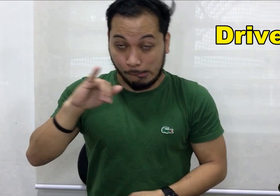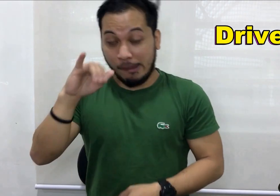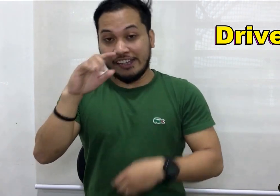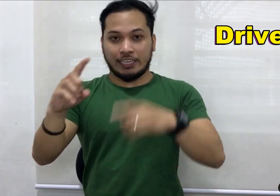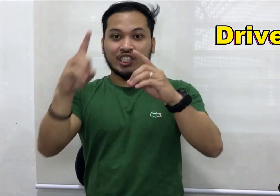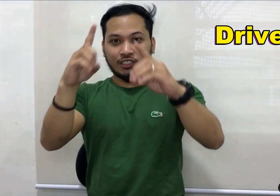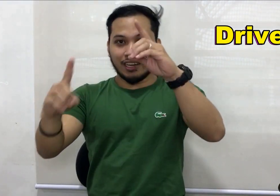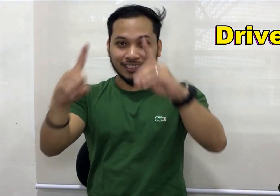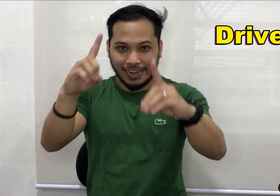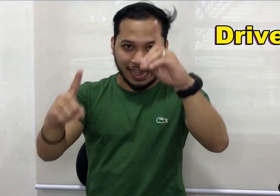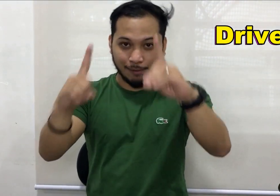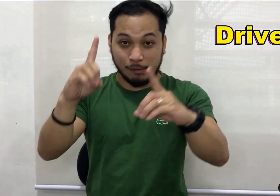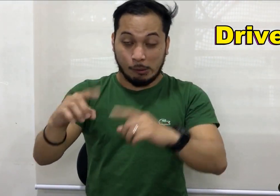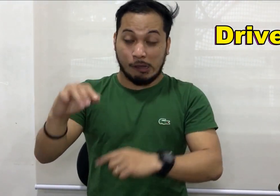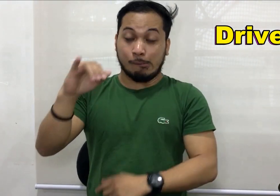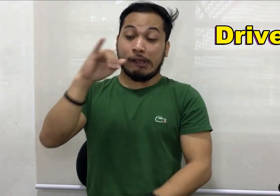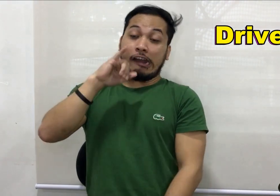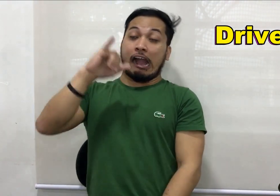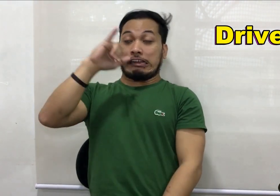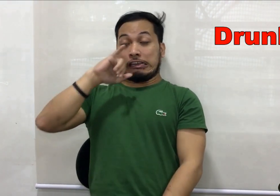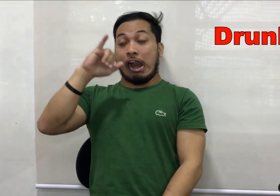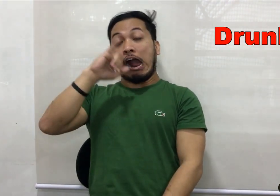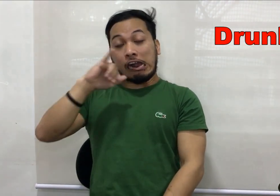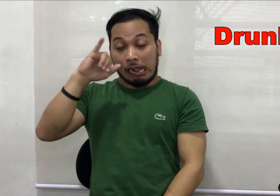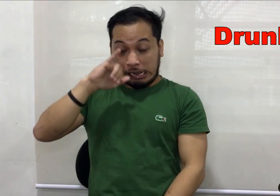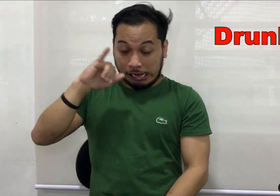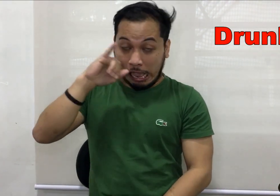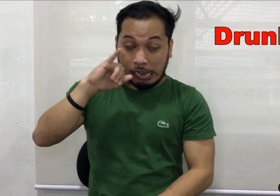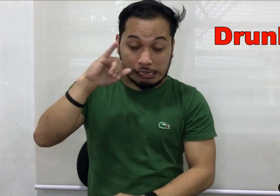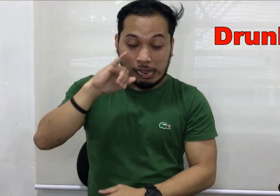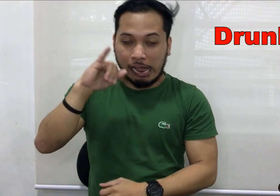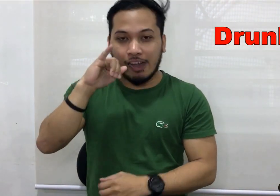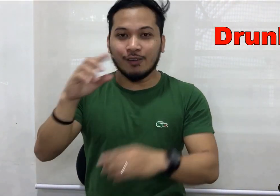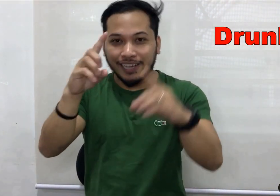kang mag-drive. Huwag pag naka-drunk, ganyan.